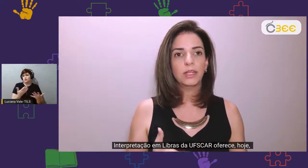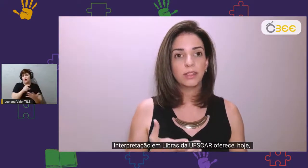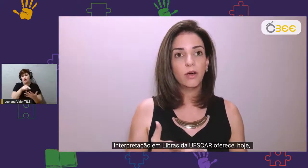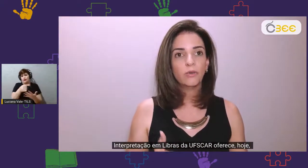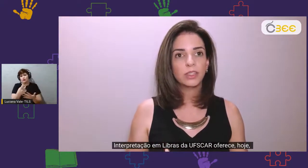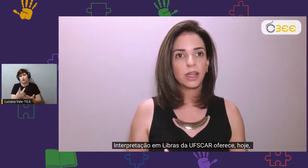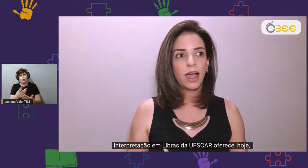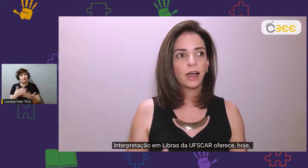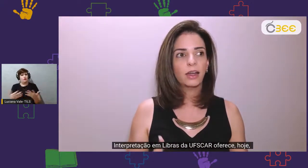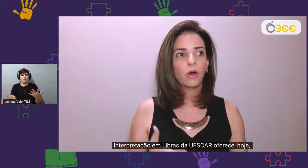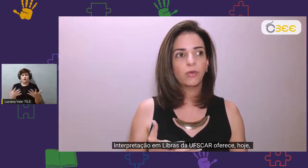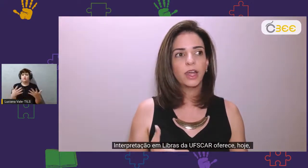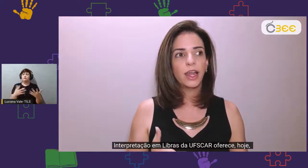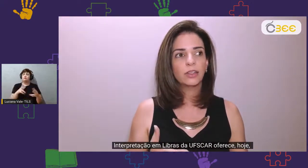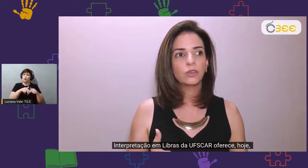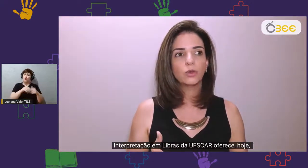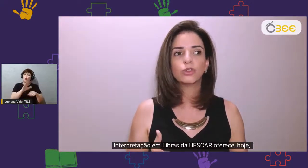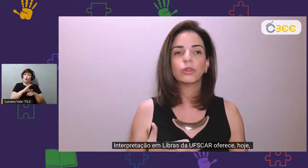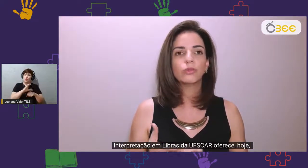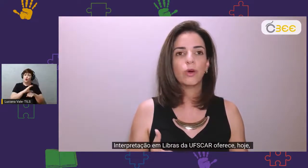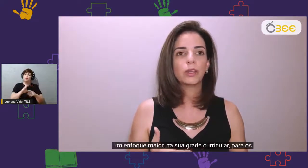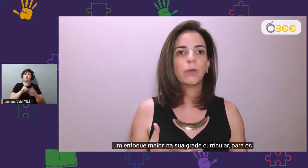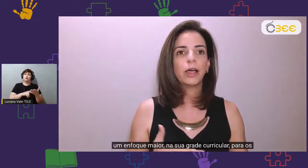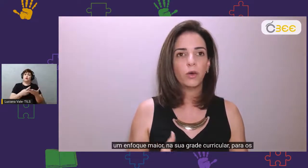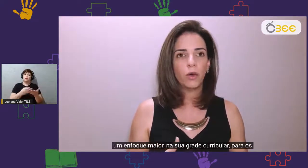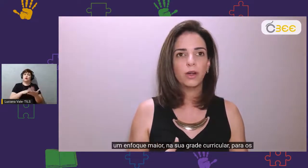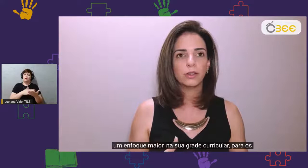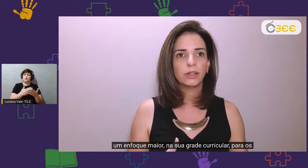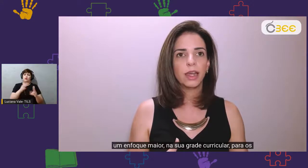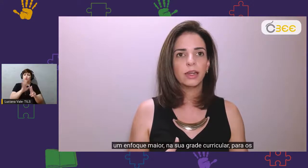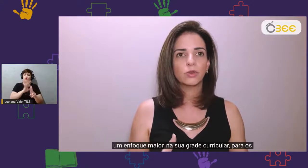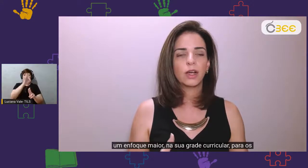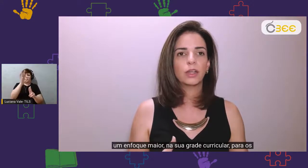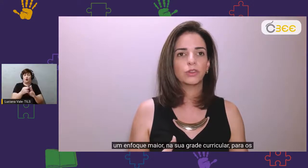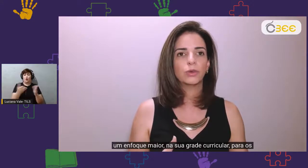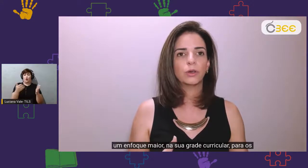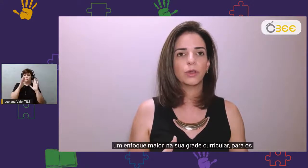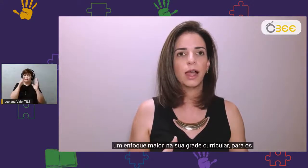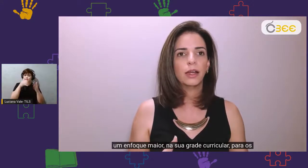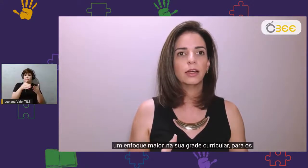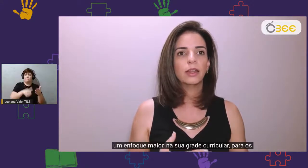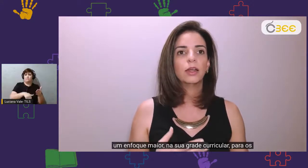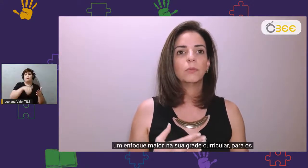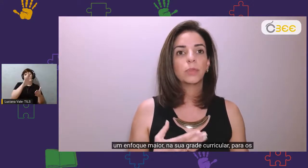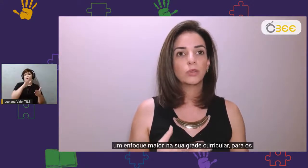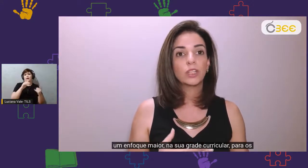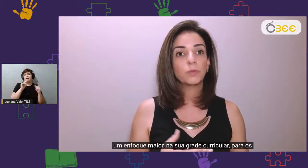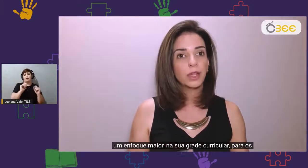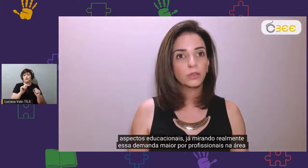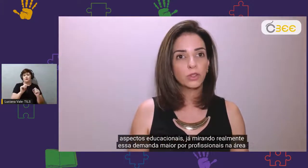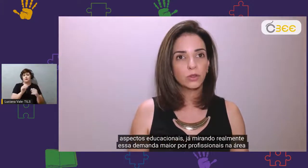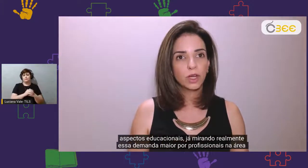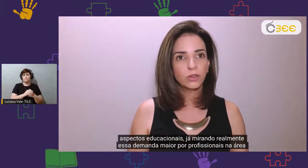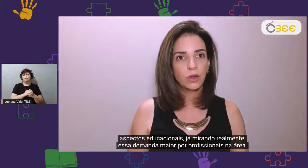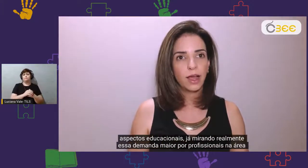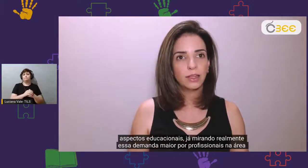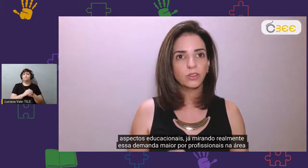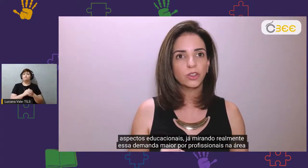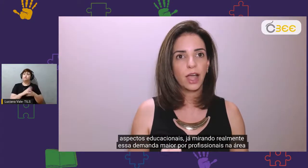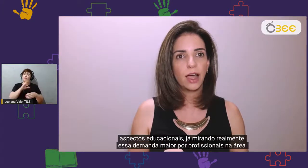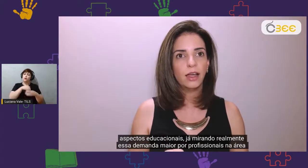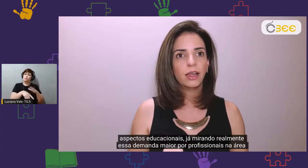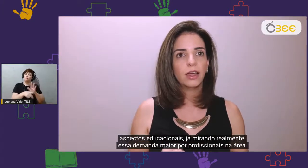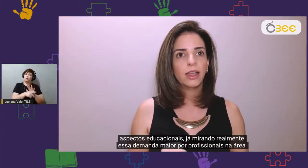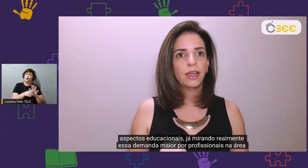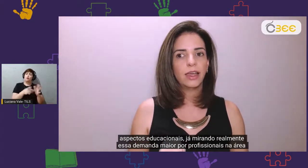em Libras da UFSCar oferece hoje um enfoque maior, né, na sua grade curricular para os aspectos